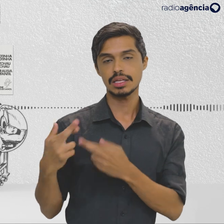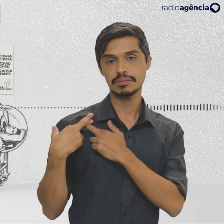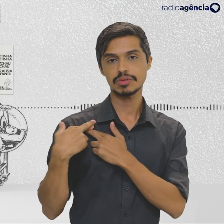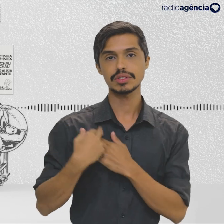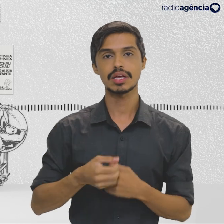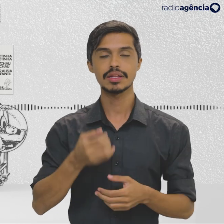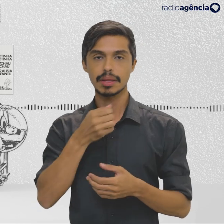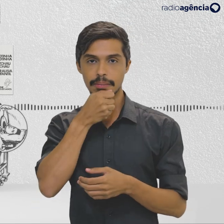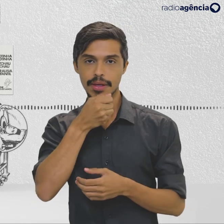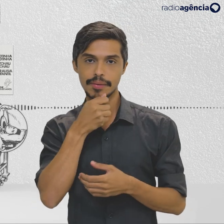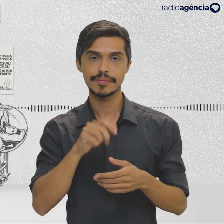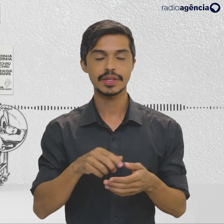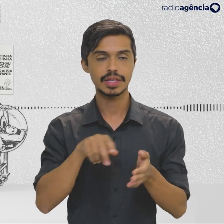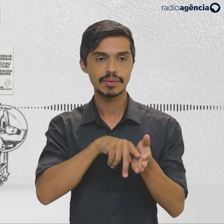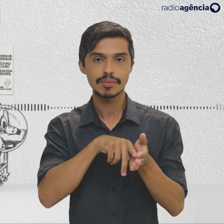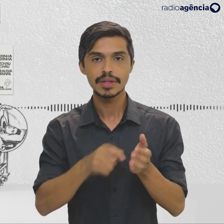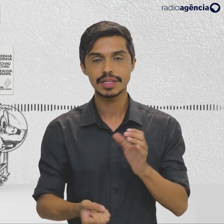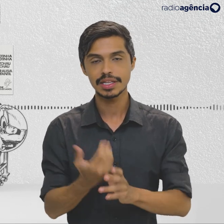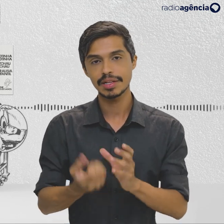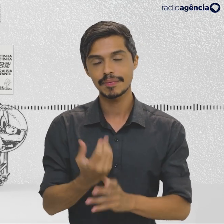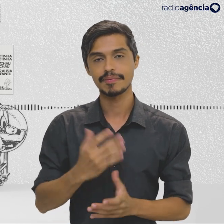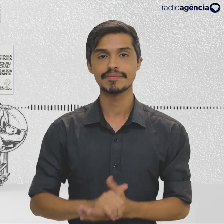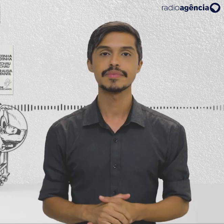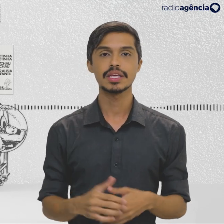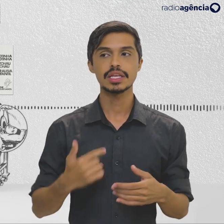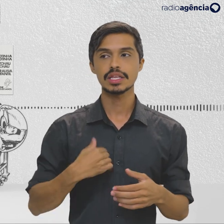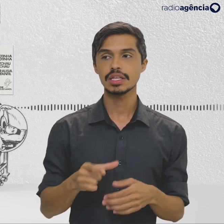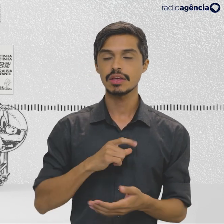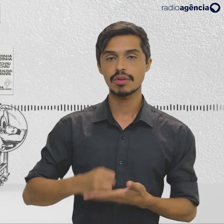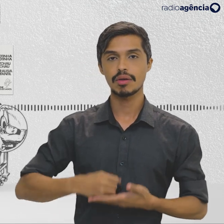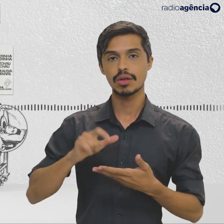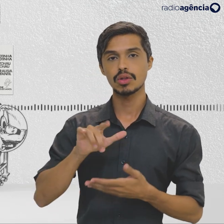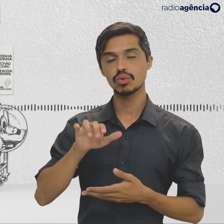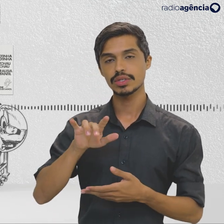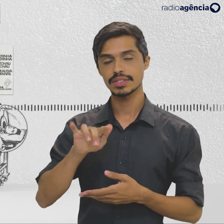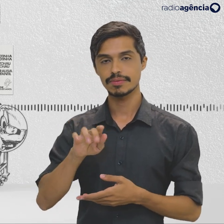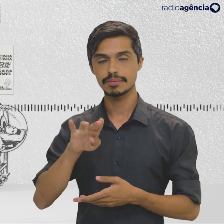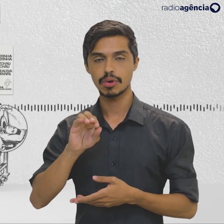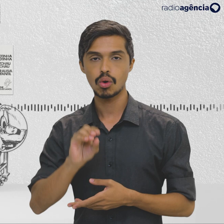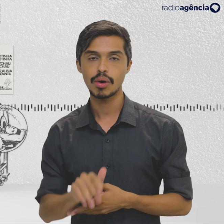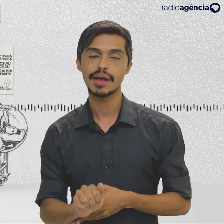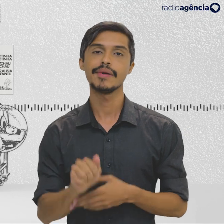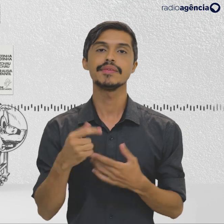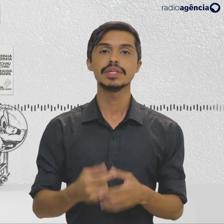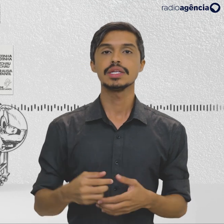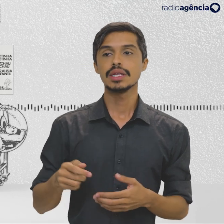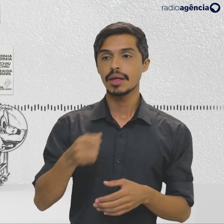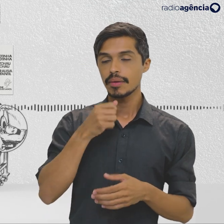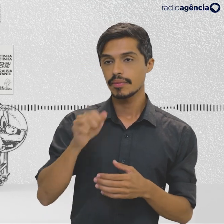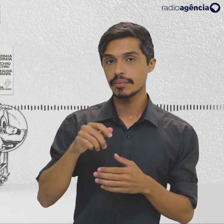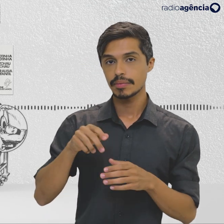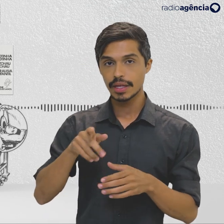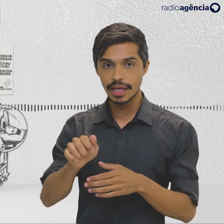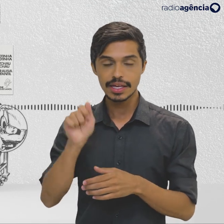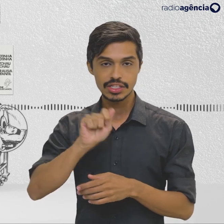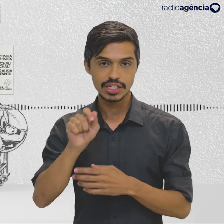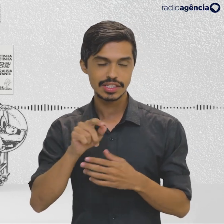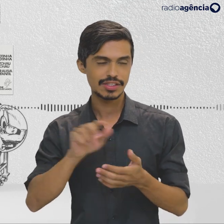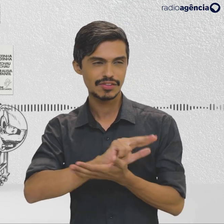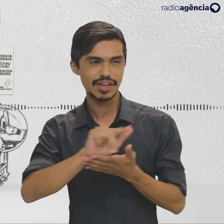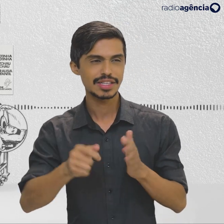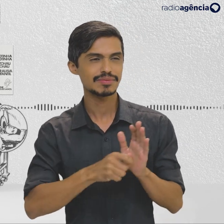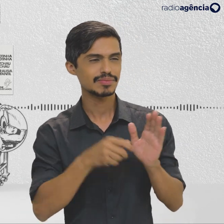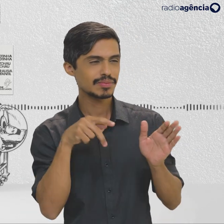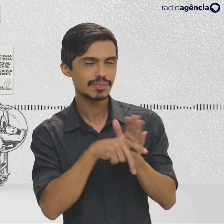produção e reportagem da série e contei com a colaboração de Vinícius Lisboa repórter da Agência Brasil para muitas